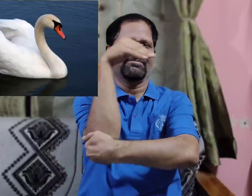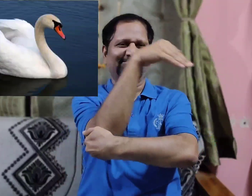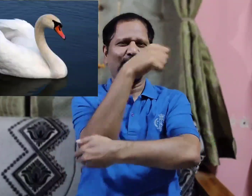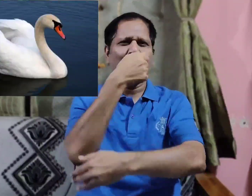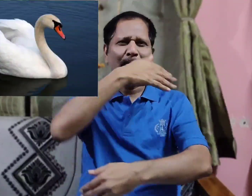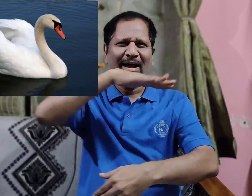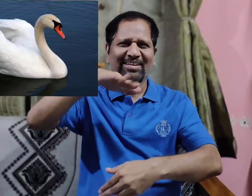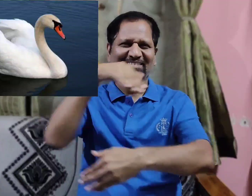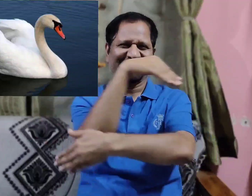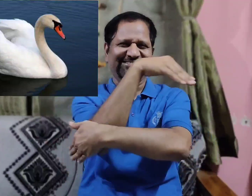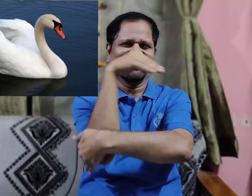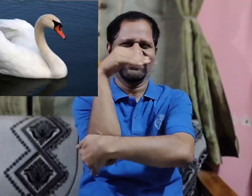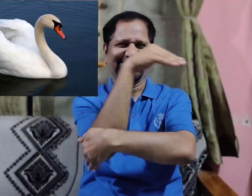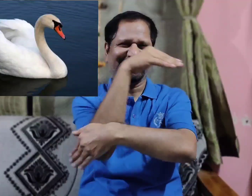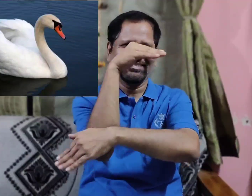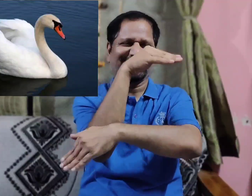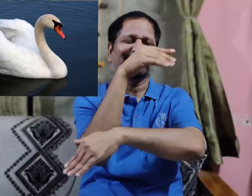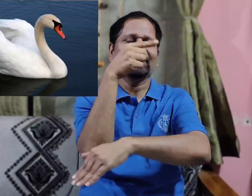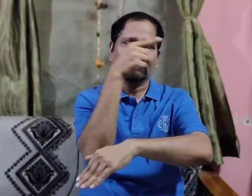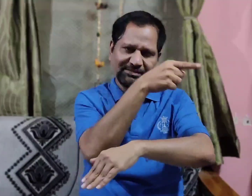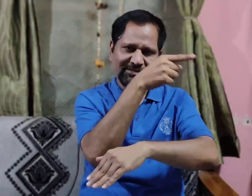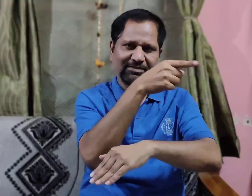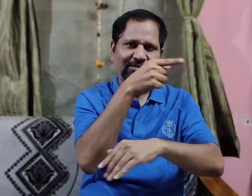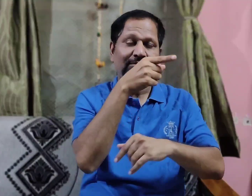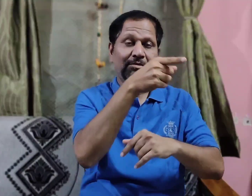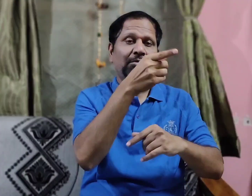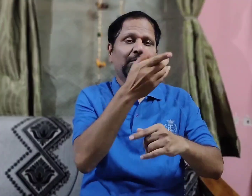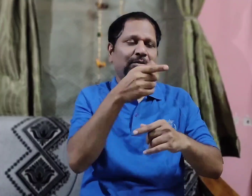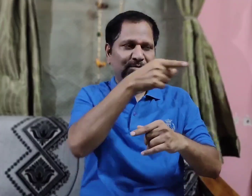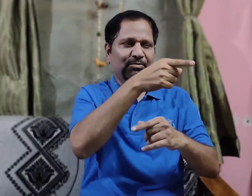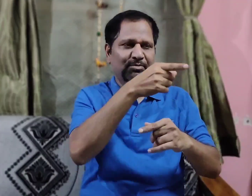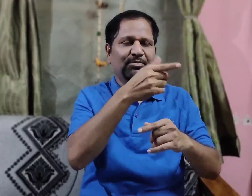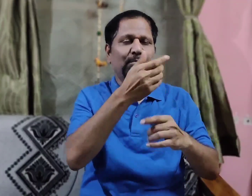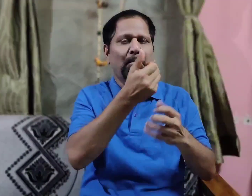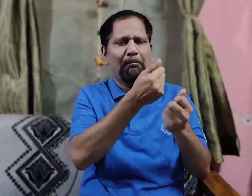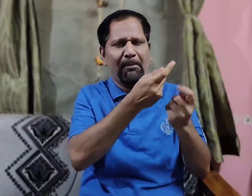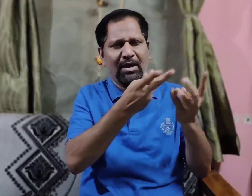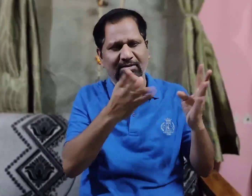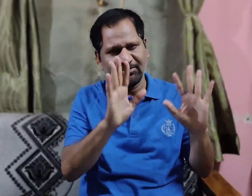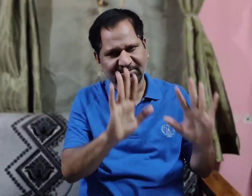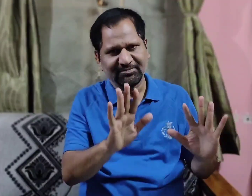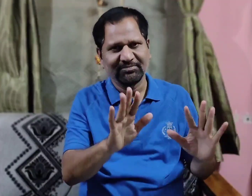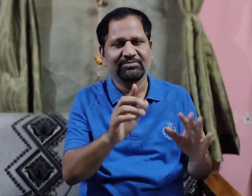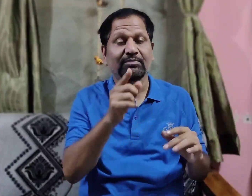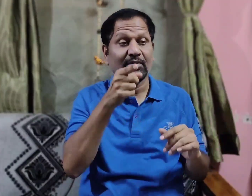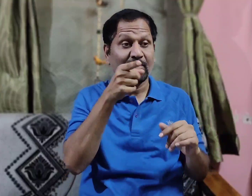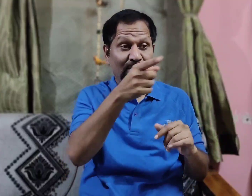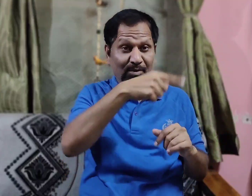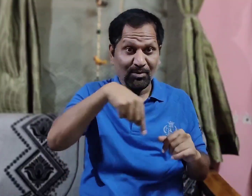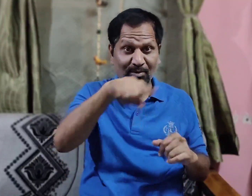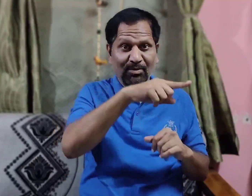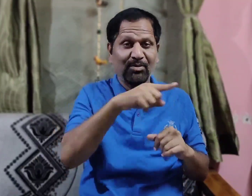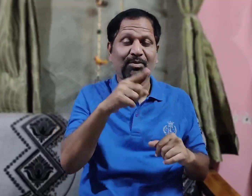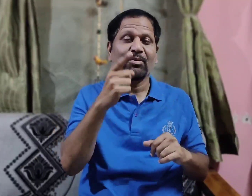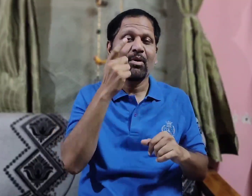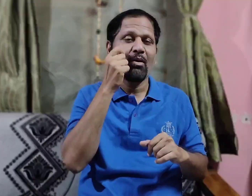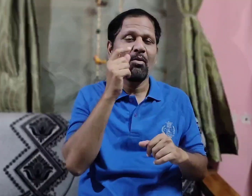जंगल में एक पेड़ पर कई सारे हंस रहते थे। उसमें से एक हंस बड़ा उम्र वाला था